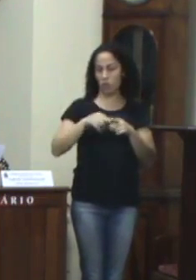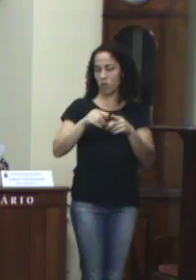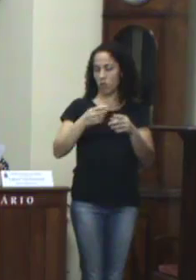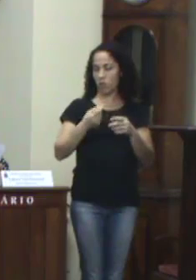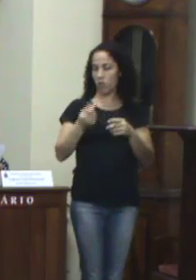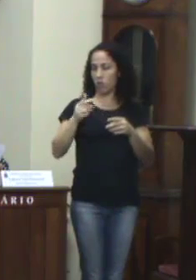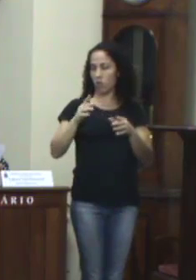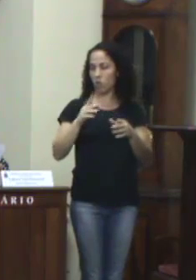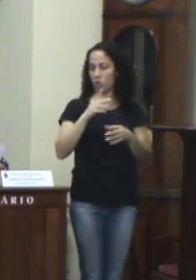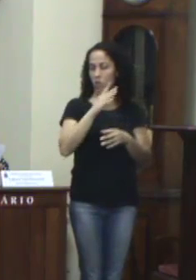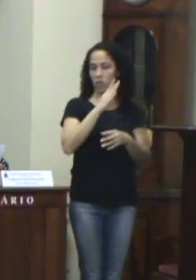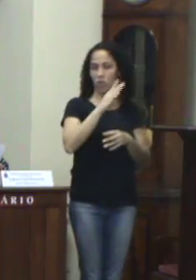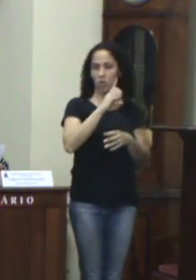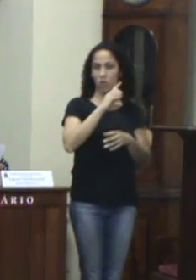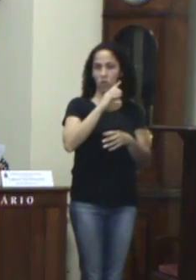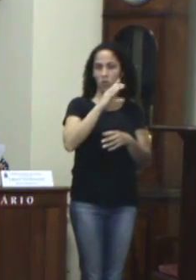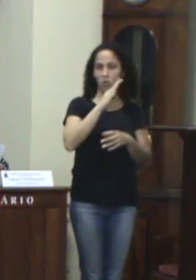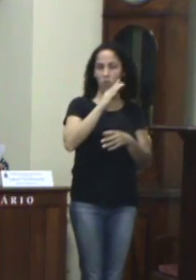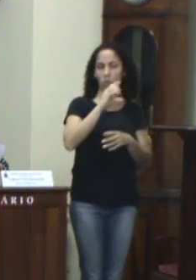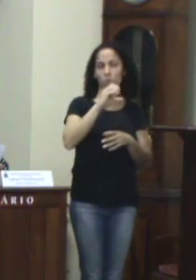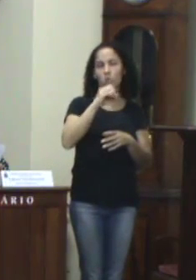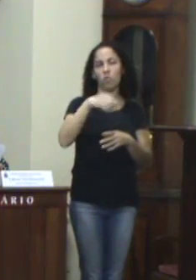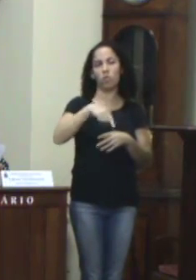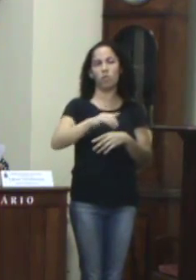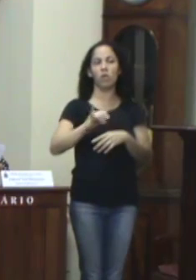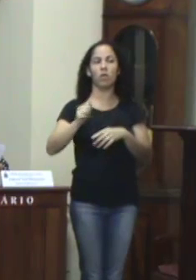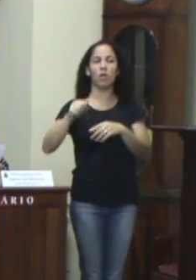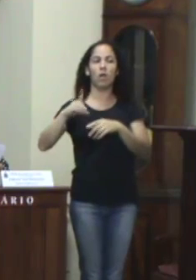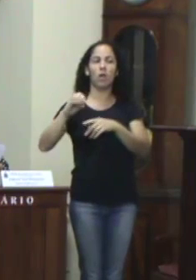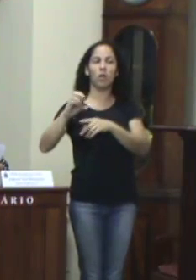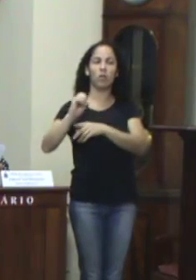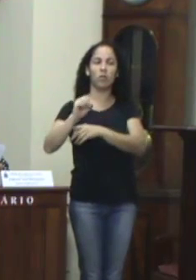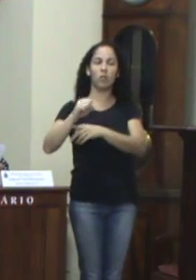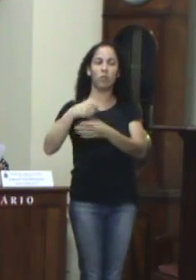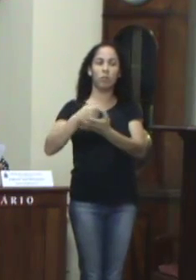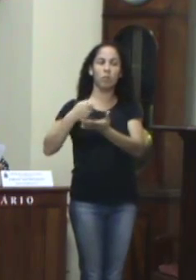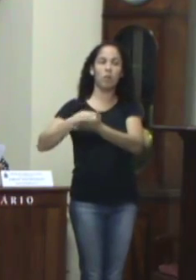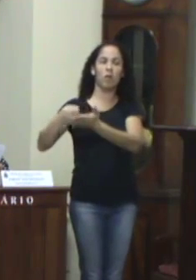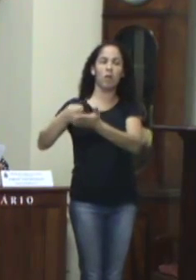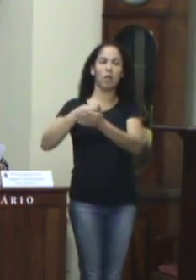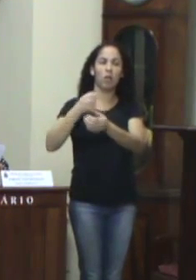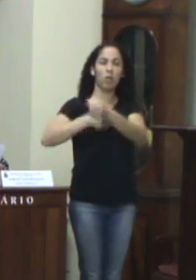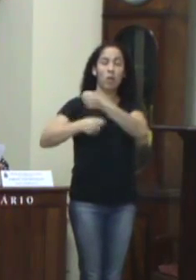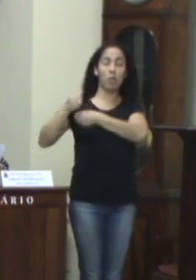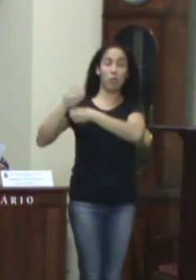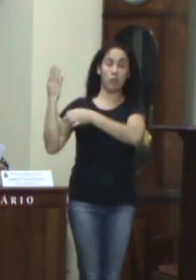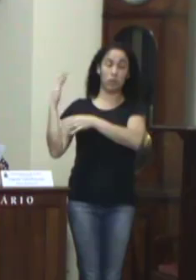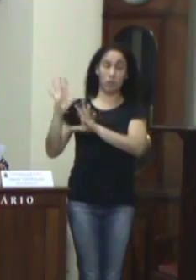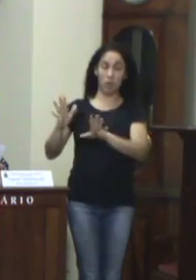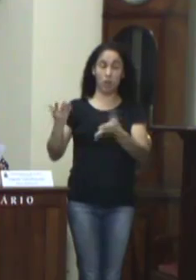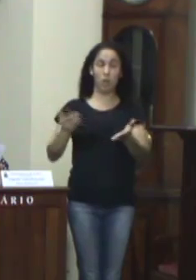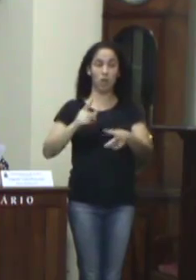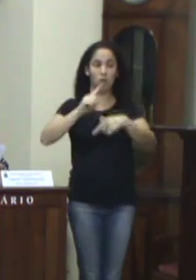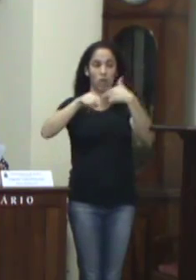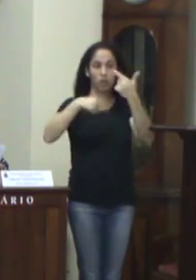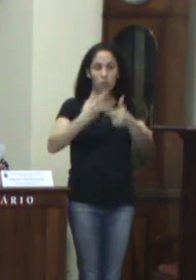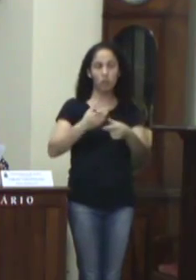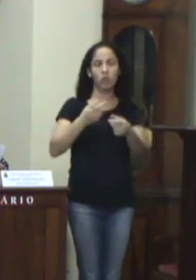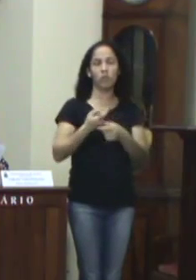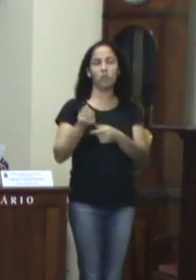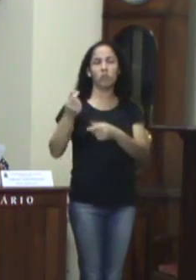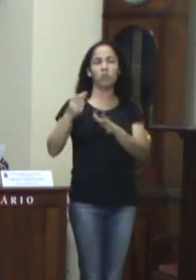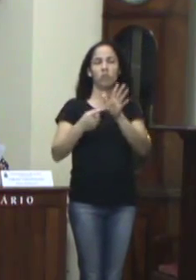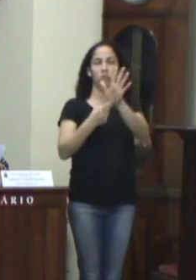que os valores bloqueados do Fundo de Participação dos Municípios foram para os pagamentos referentes ao ano de 2017 e após a conferência dos